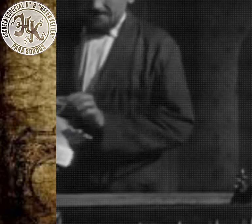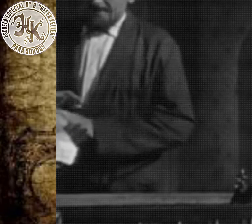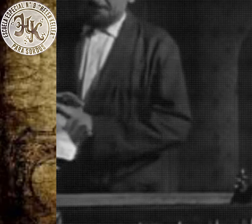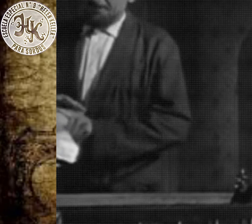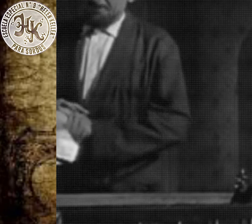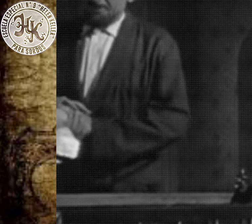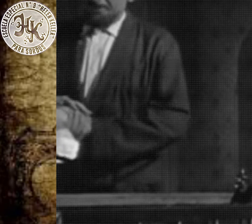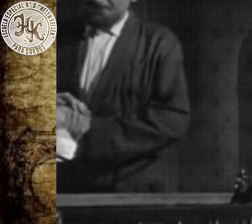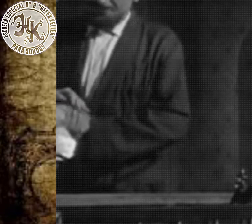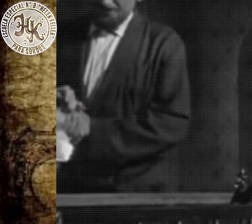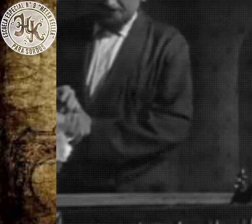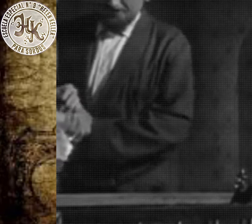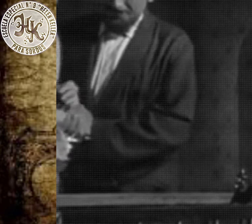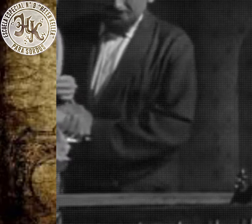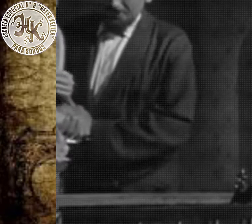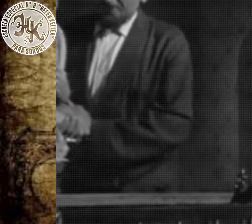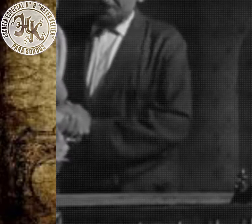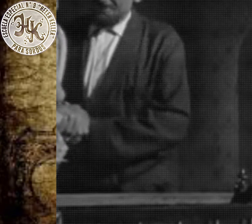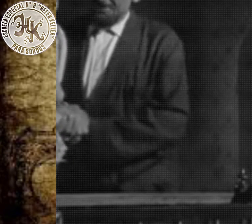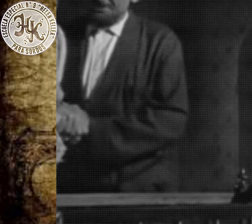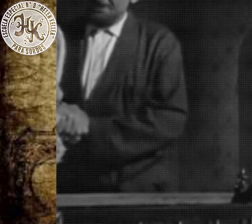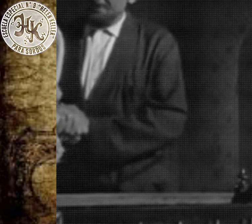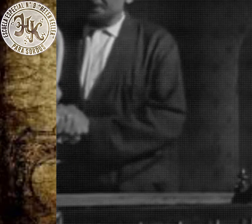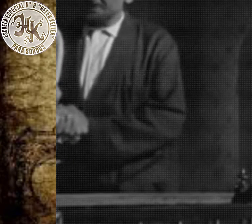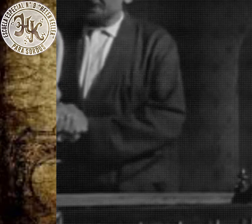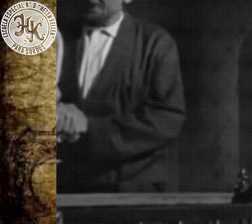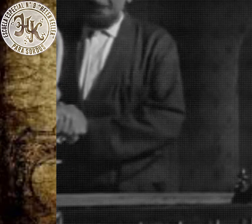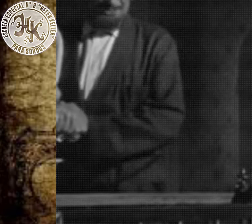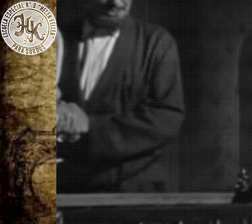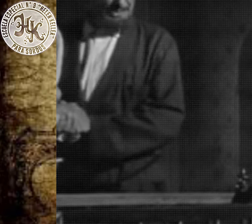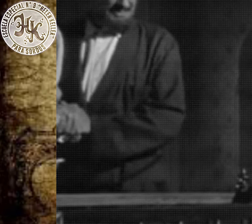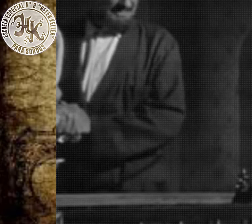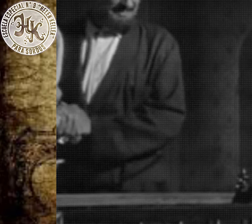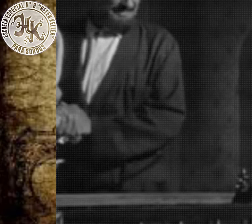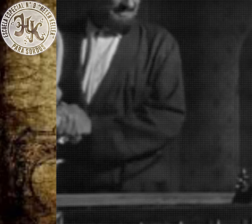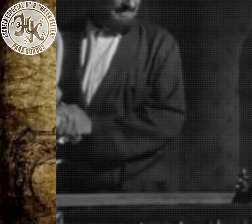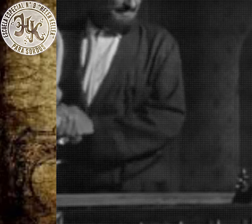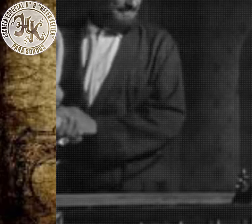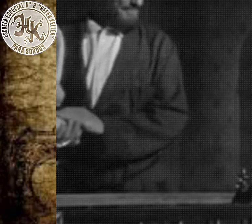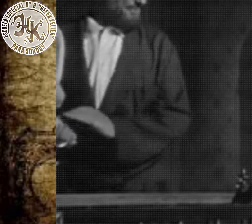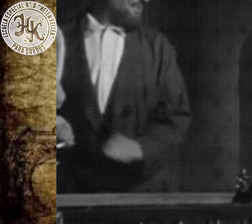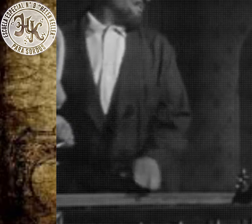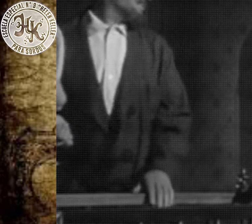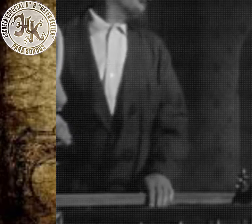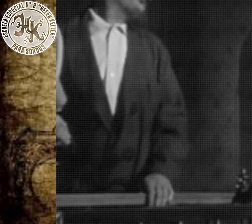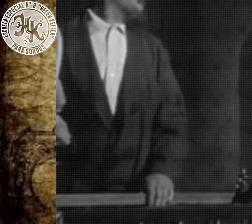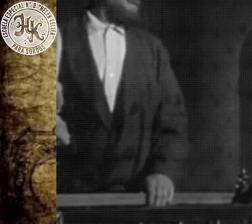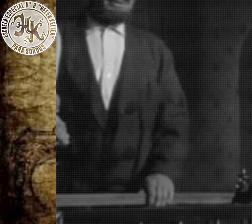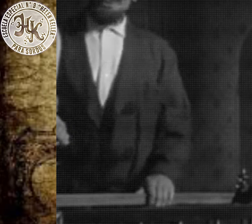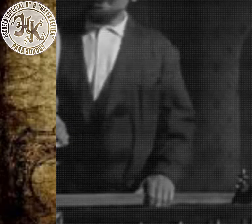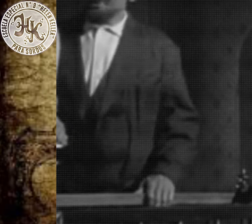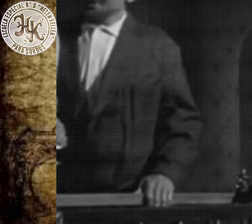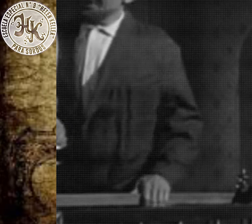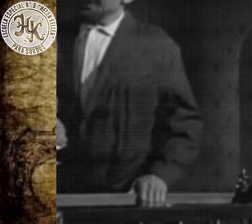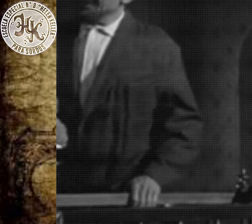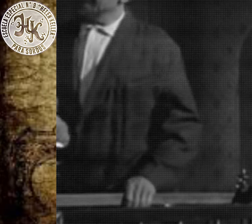He tenido otros hijos, pero este es el primero de mi mujer. Aún no está acostumbrada a estos